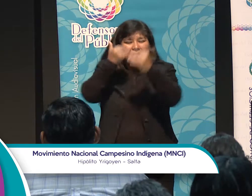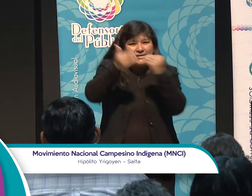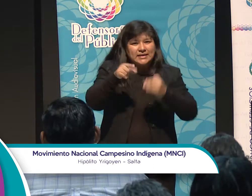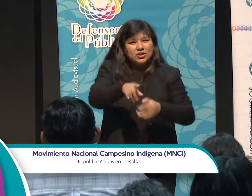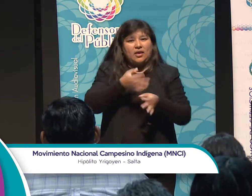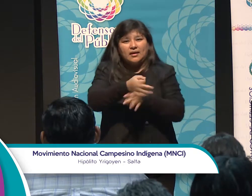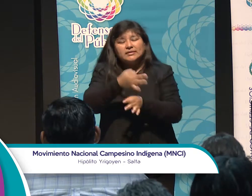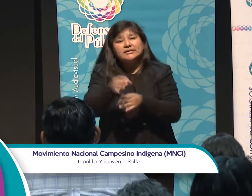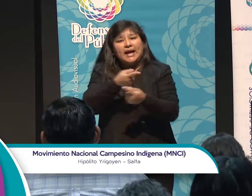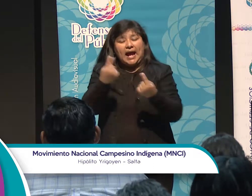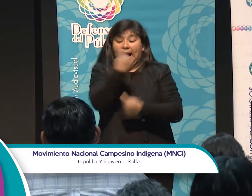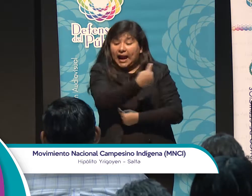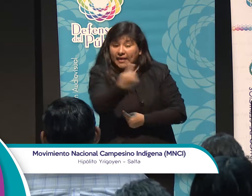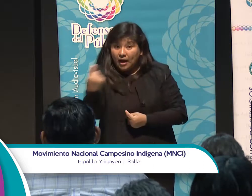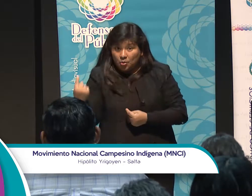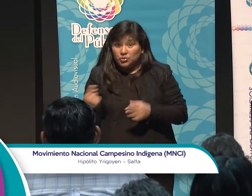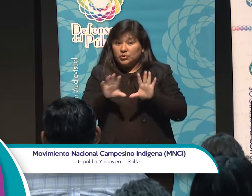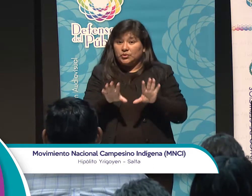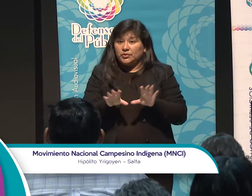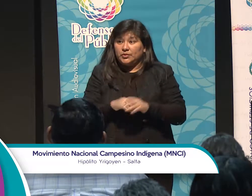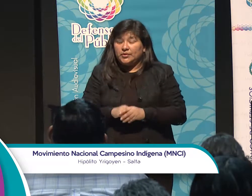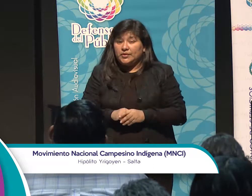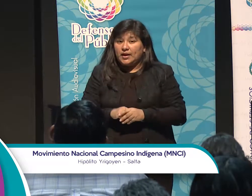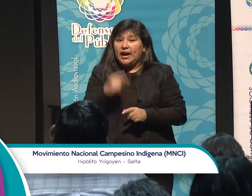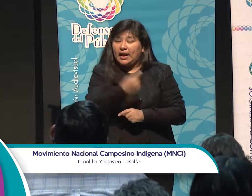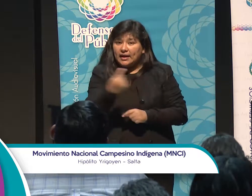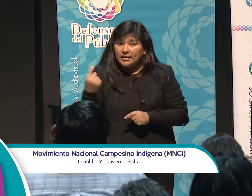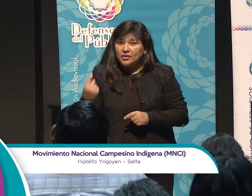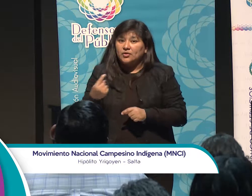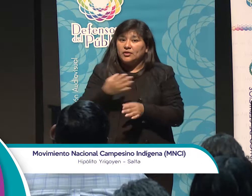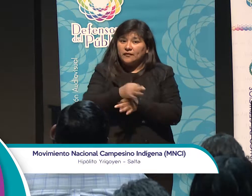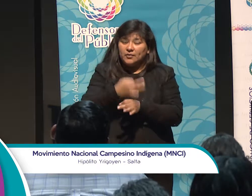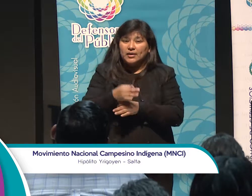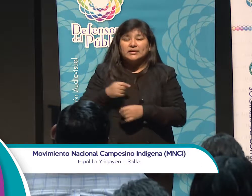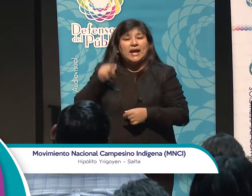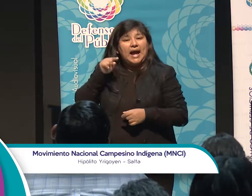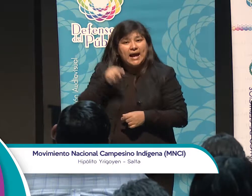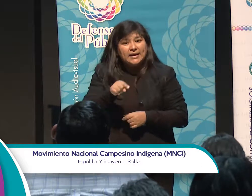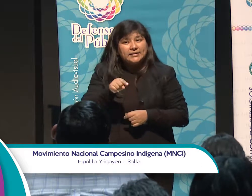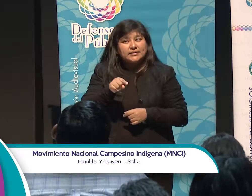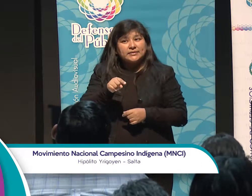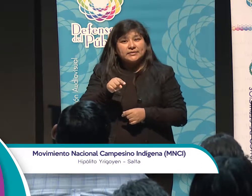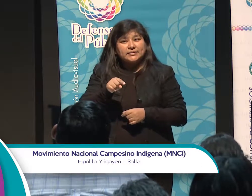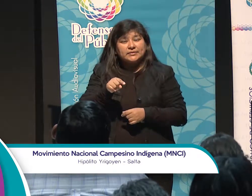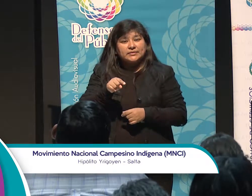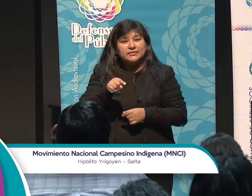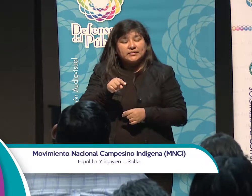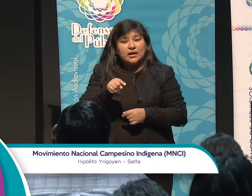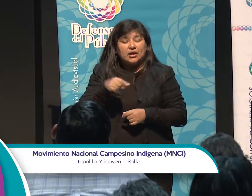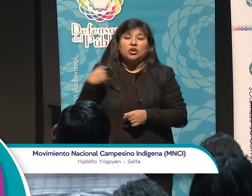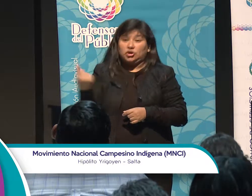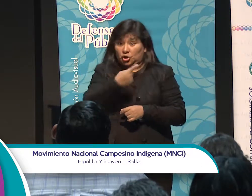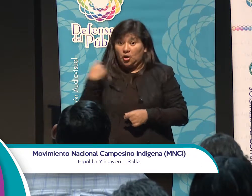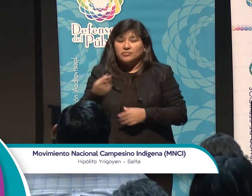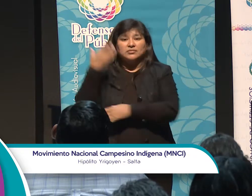formando en cada uno de los territorios. Así que son fundamentales para nosotros estas audiencias